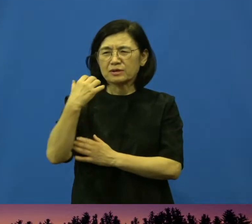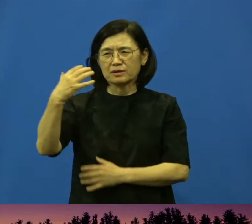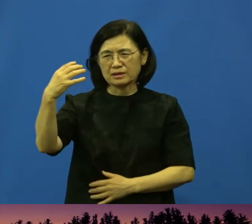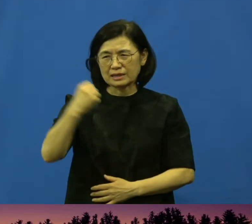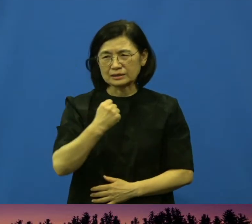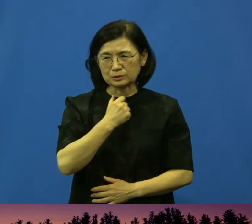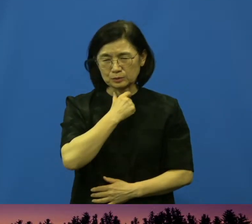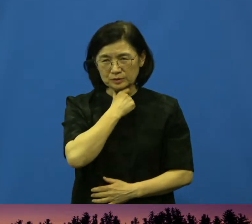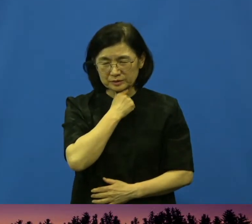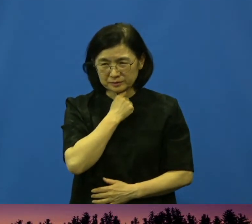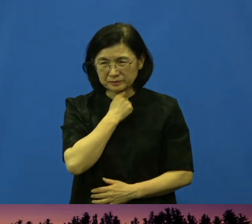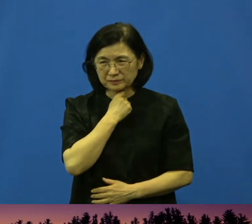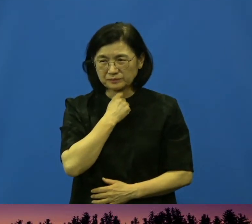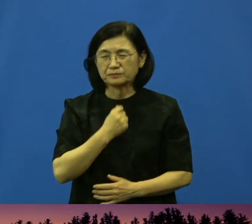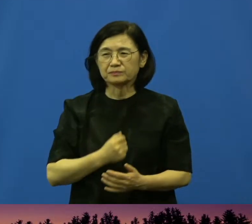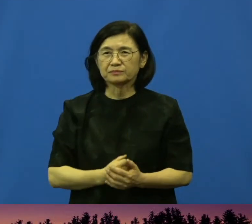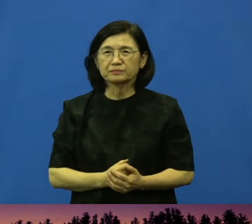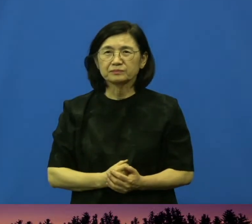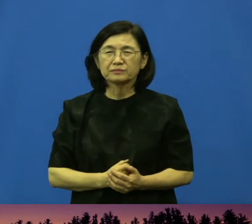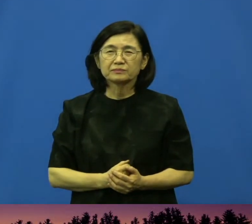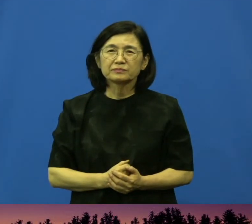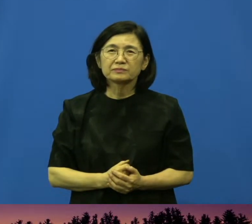어떤 힘이든 절대적 힘을 갖고 싶은 거예요.